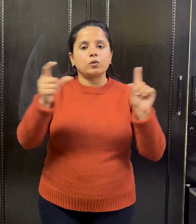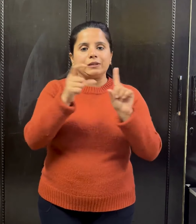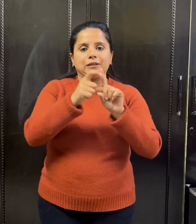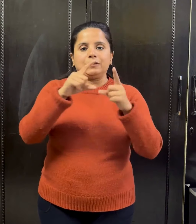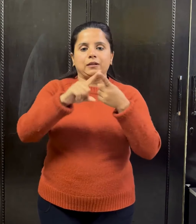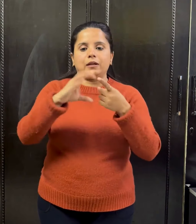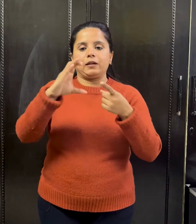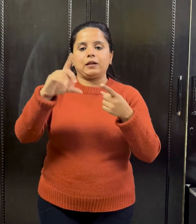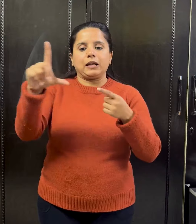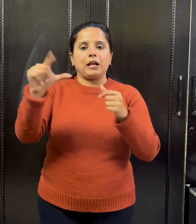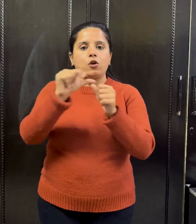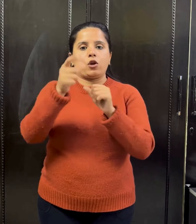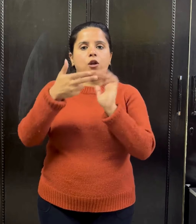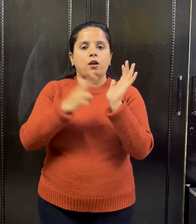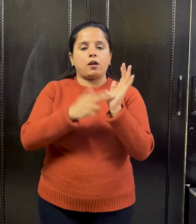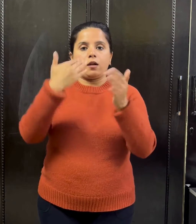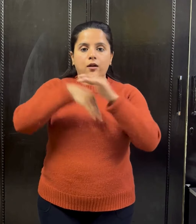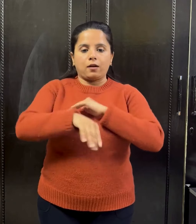और डिक्लेरेशन पे साइन करें।